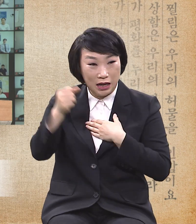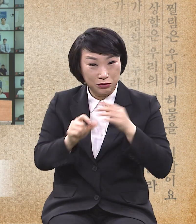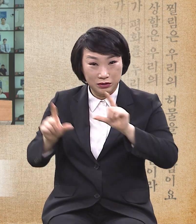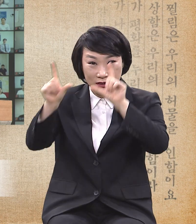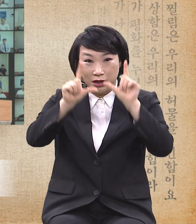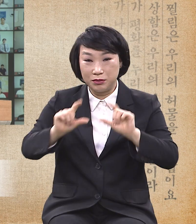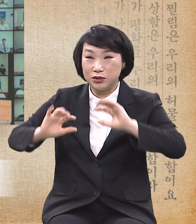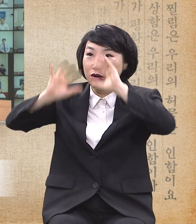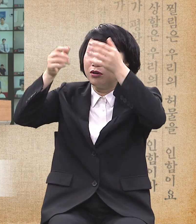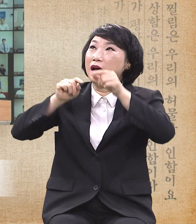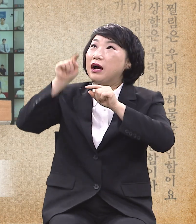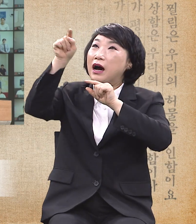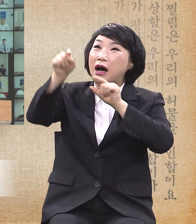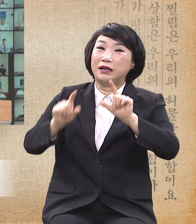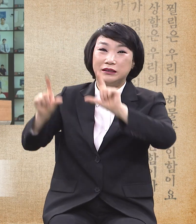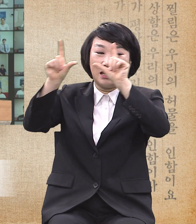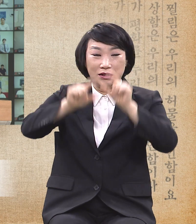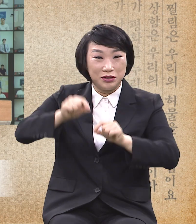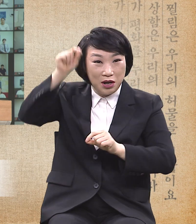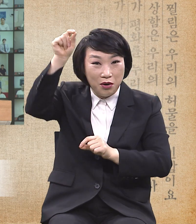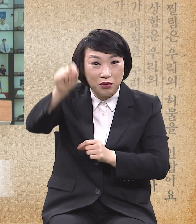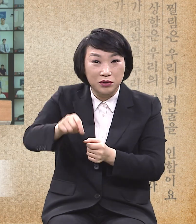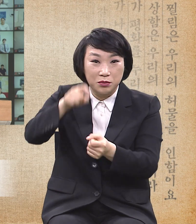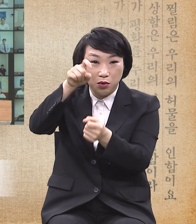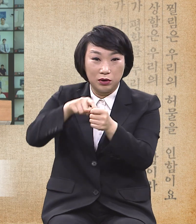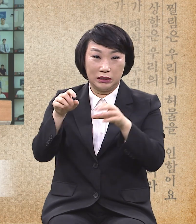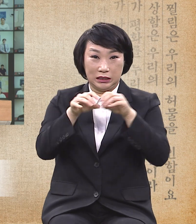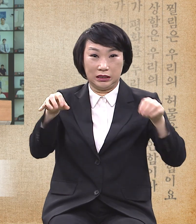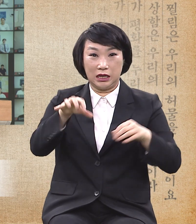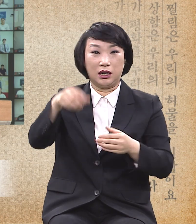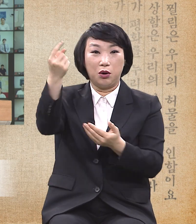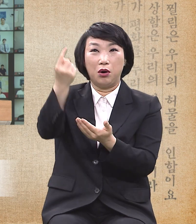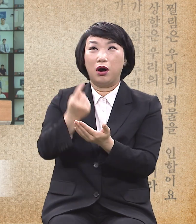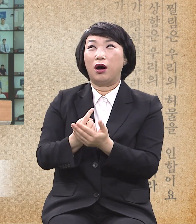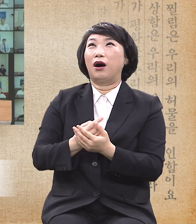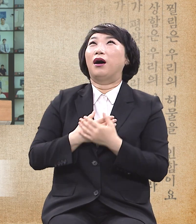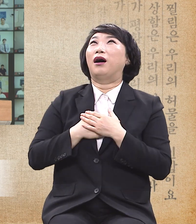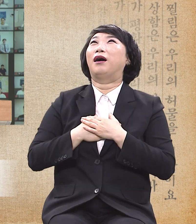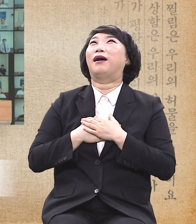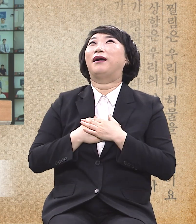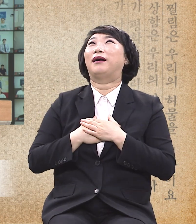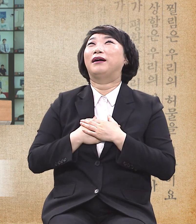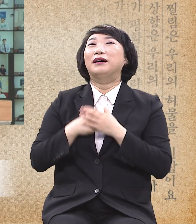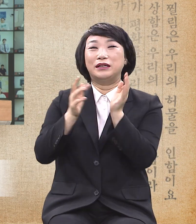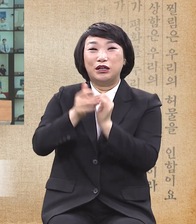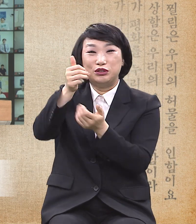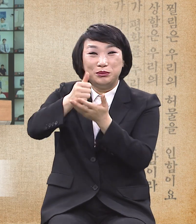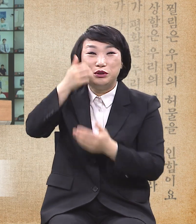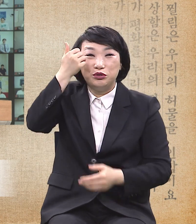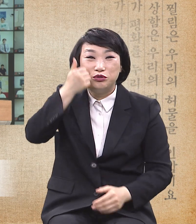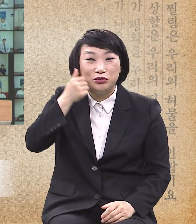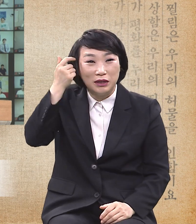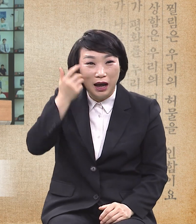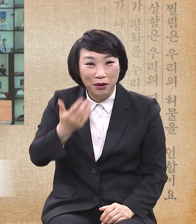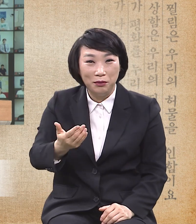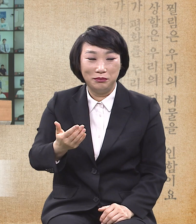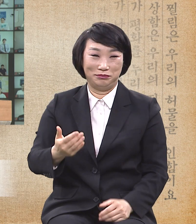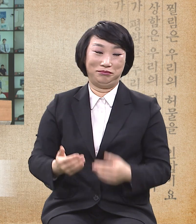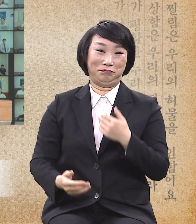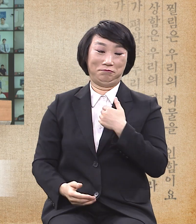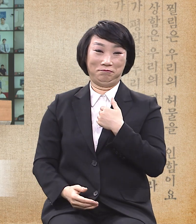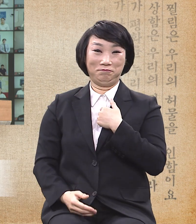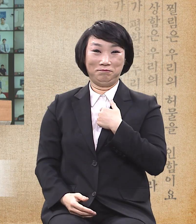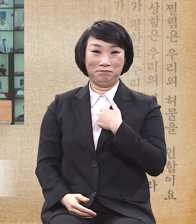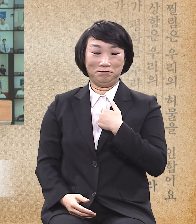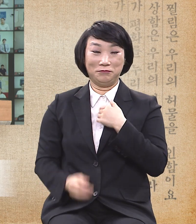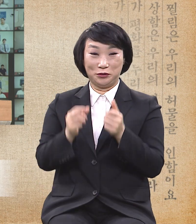천국에서 영원히 살게 하려고 이 땅에 오셨다고 할 때 예수가 누구냐?